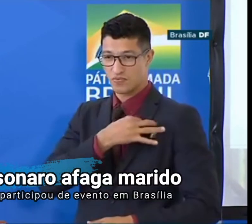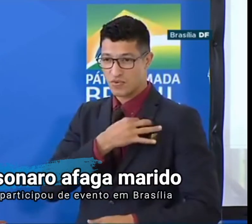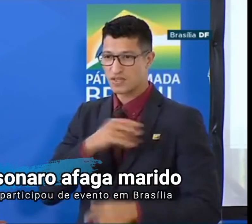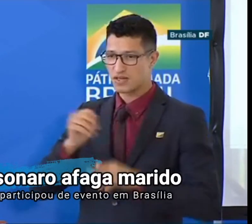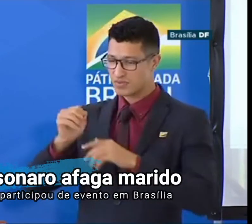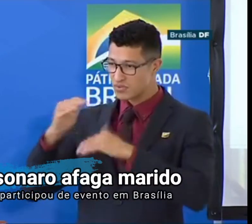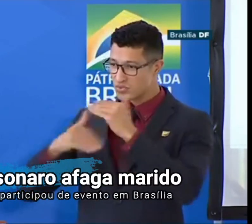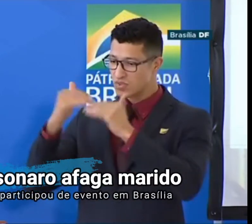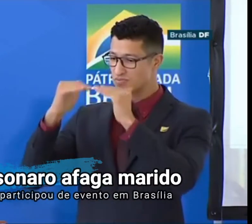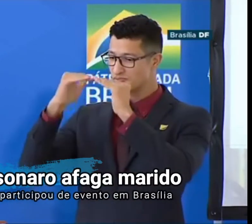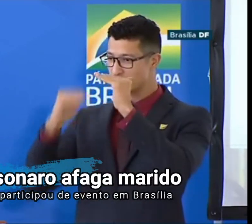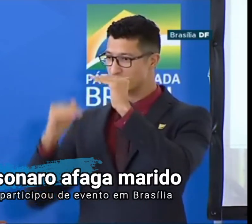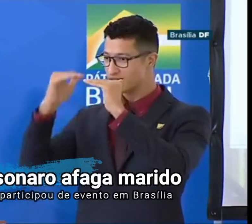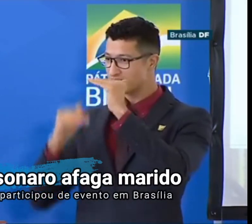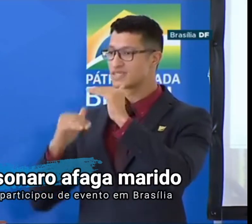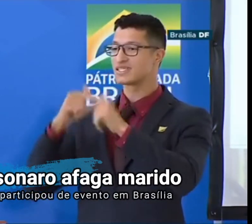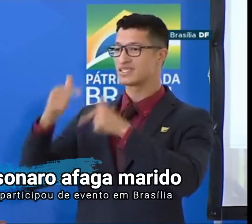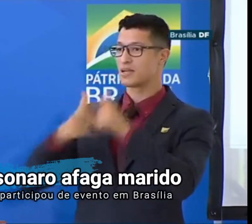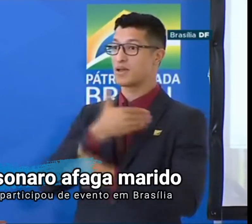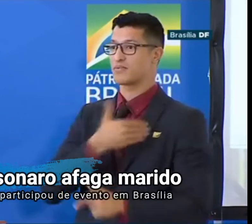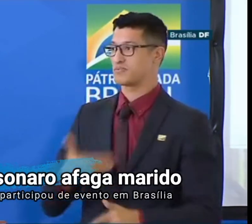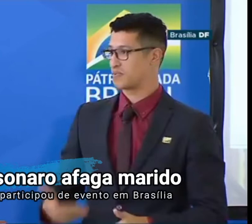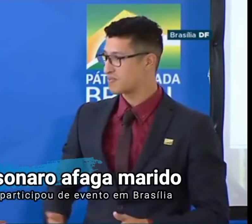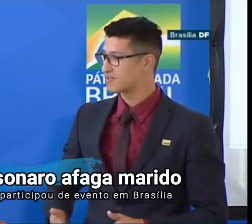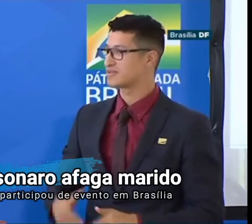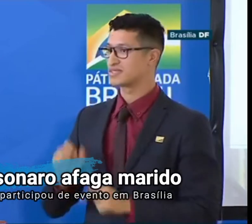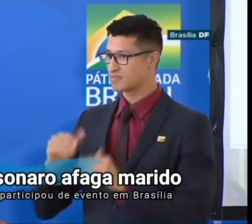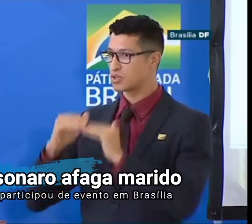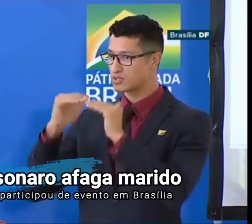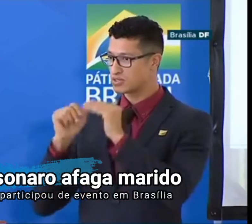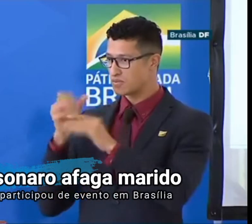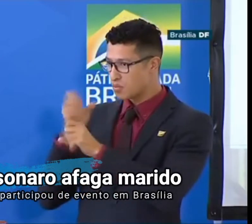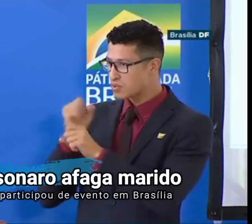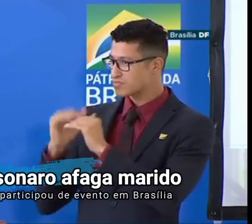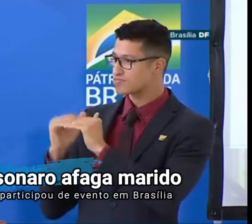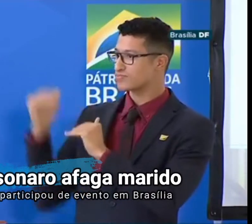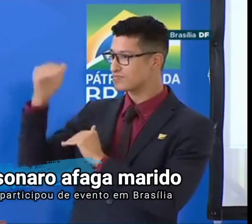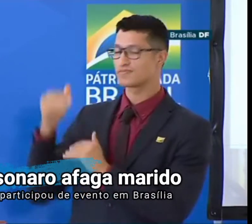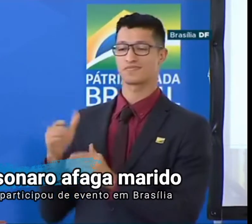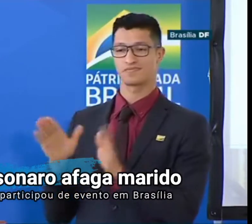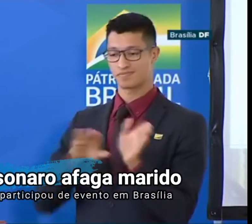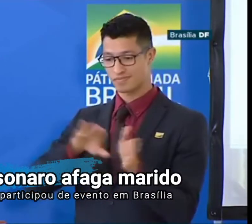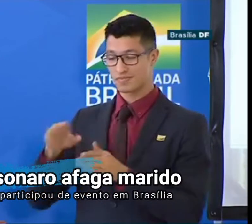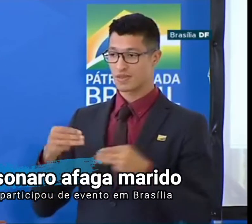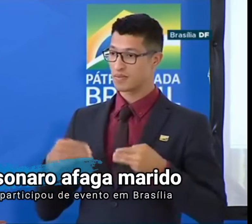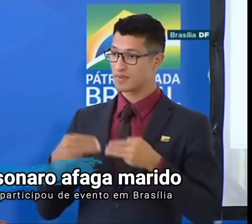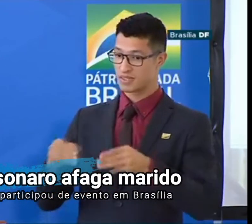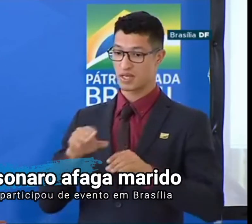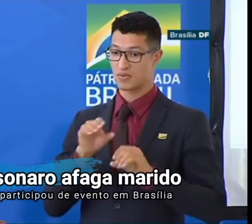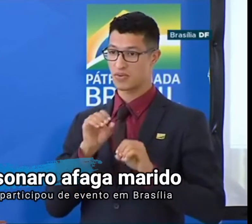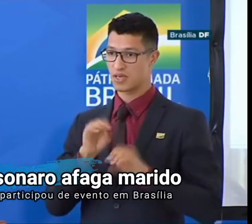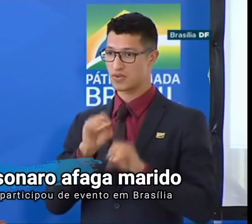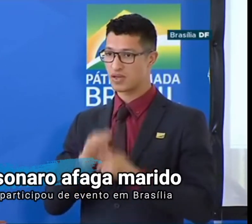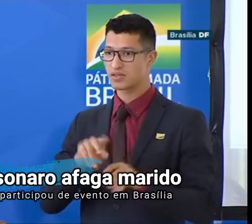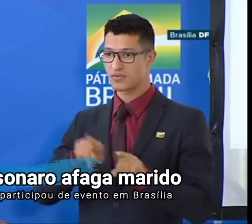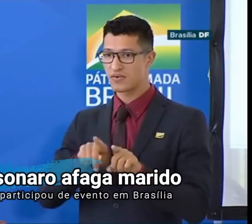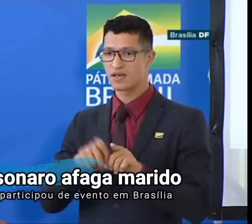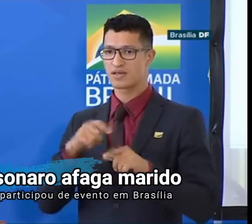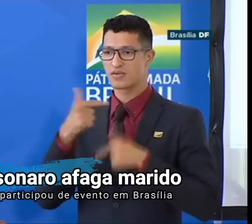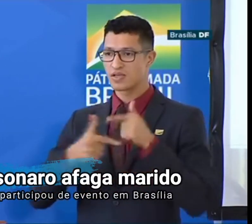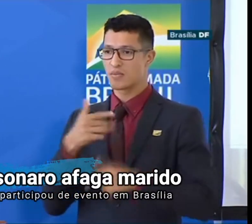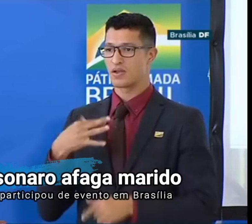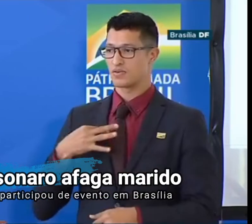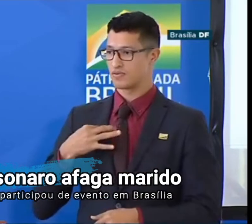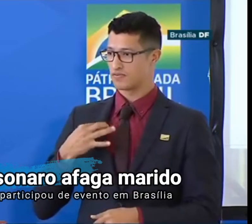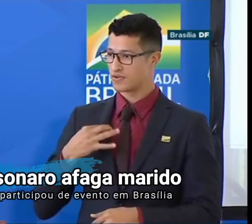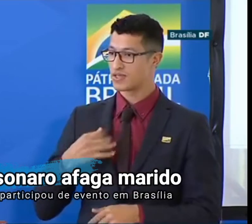de desempate em seleções públicas. No Ministério da Educação, o trabalho voluntário será computado como